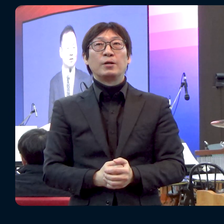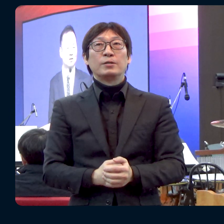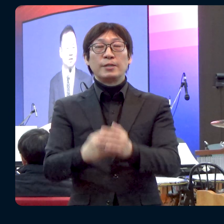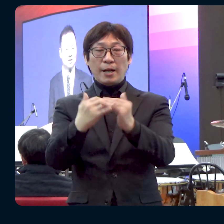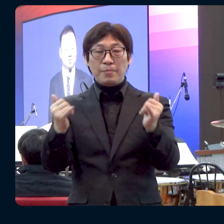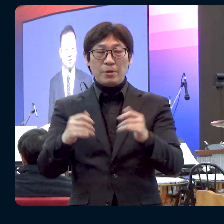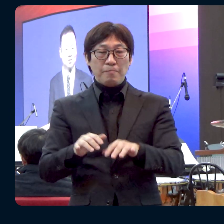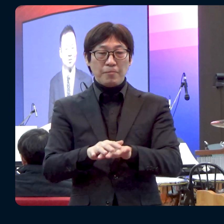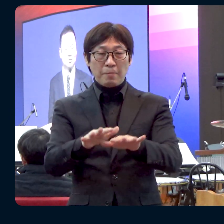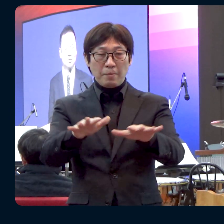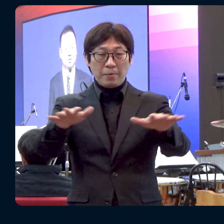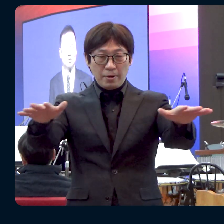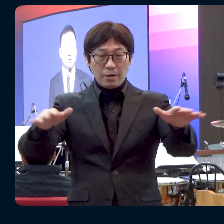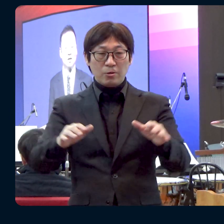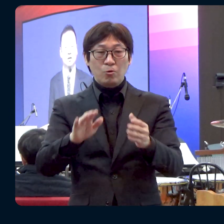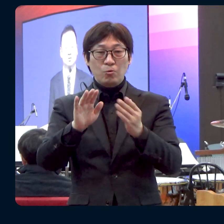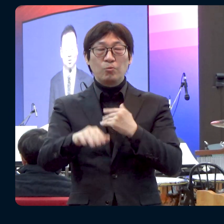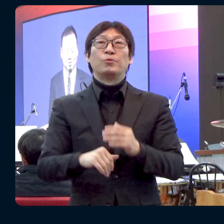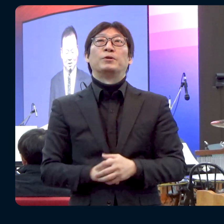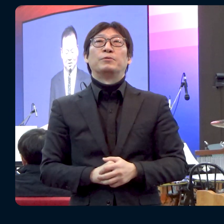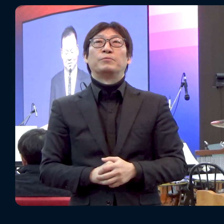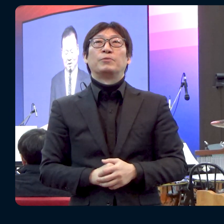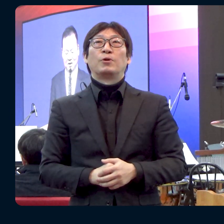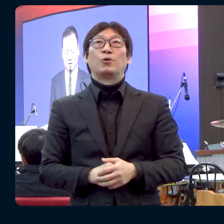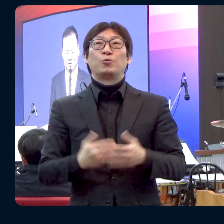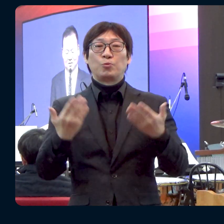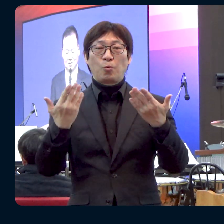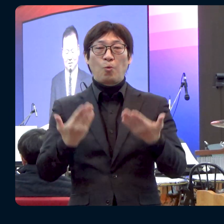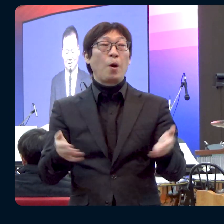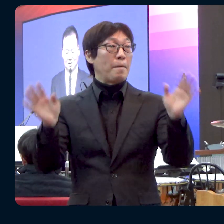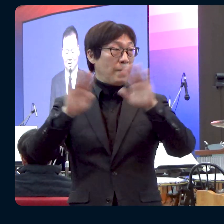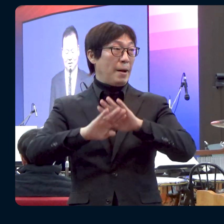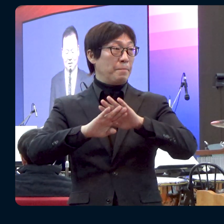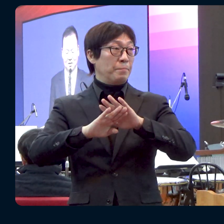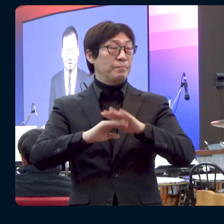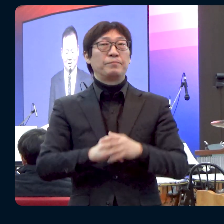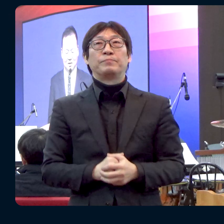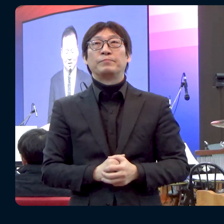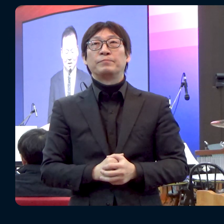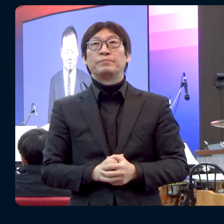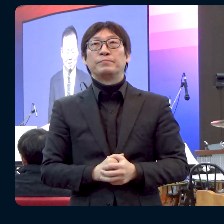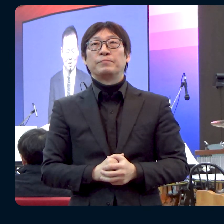사람이다 라고 외치던 그 사람들도 다 조용해졌습니다.